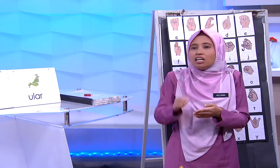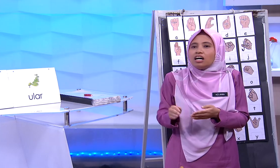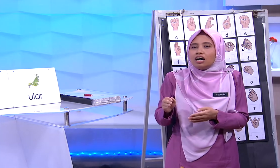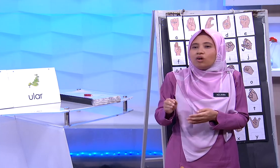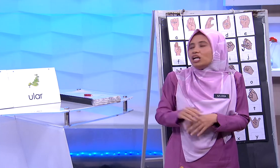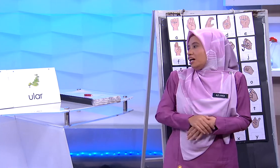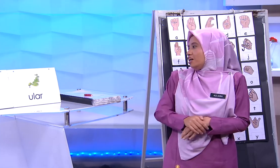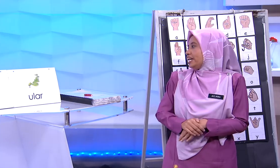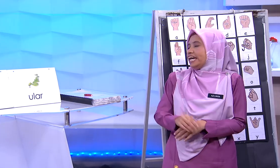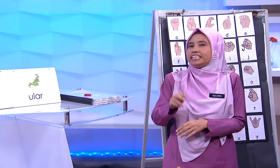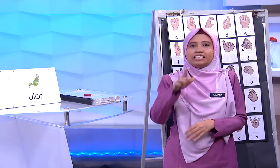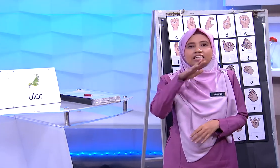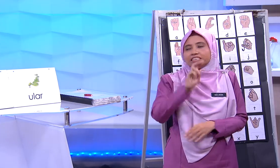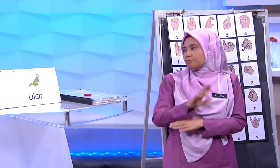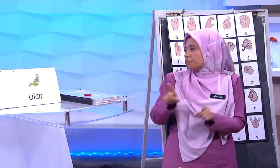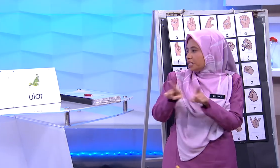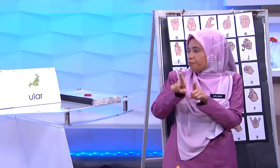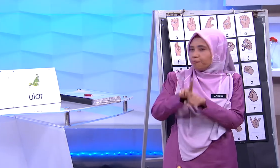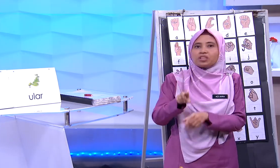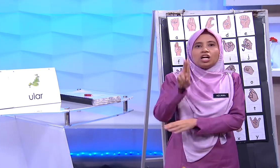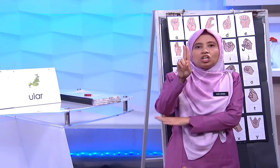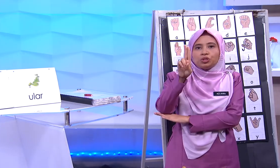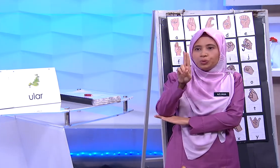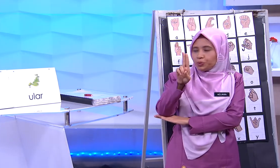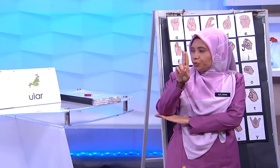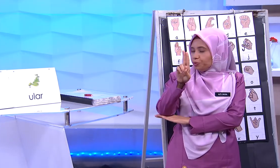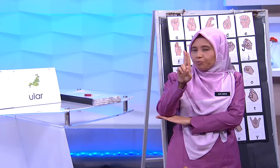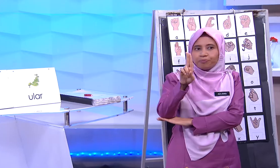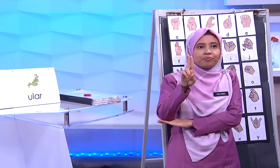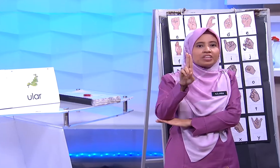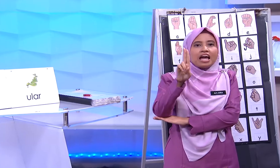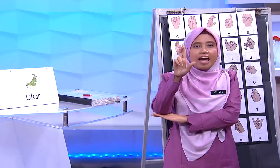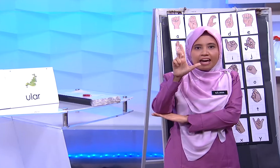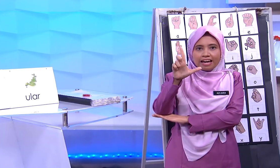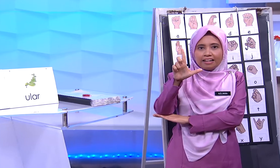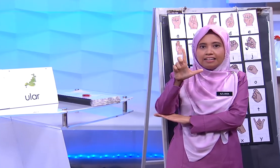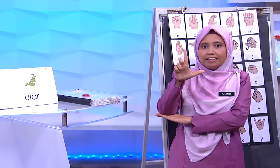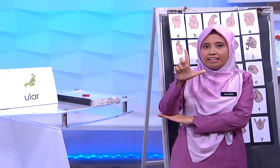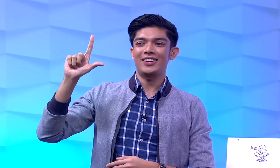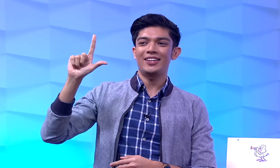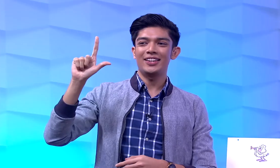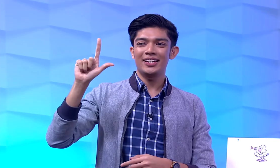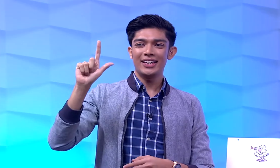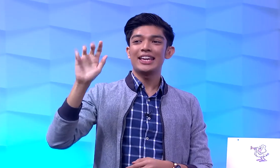aulla oke udah sama-sama new you l e